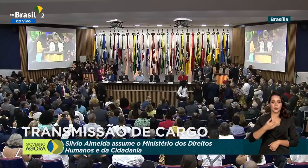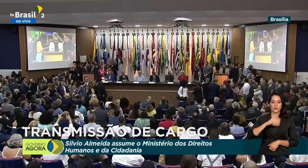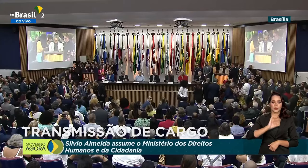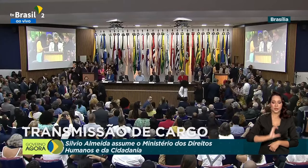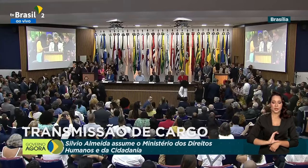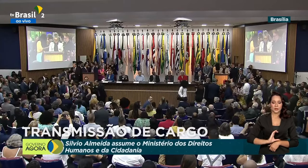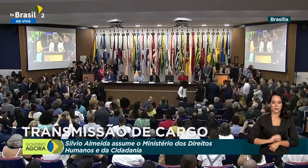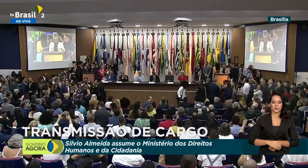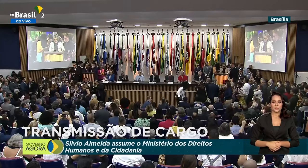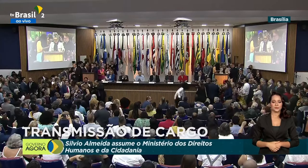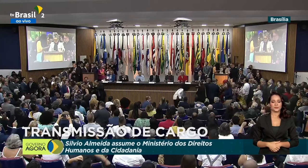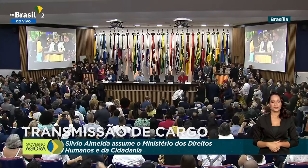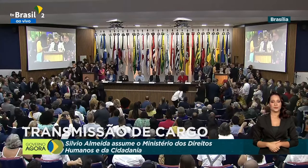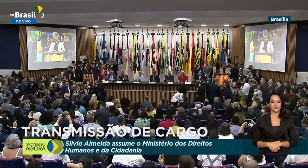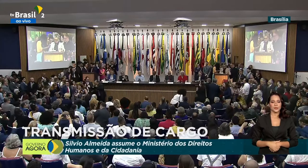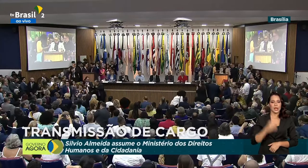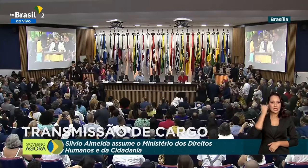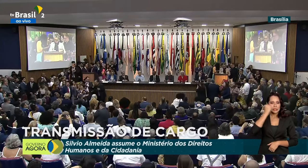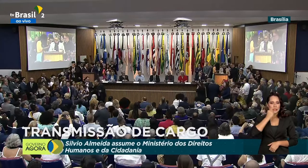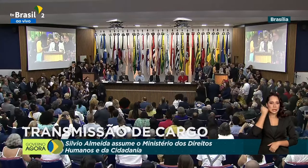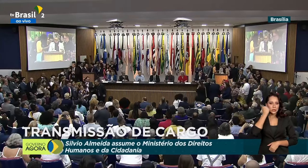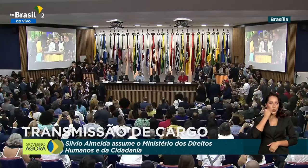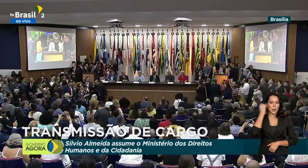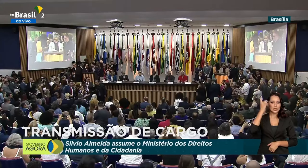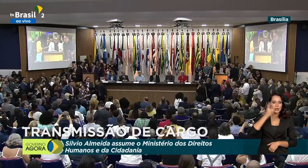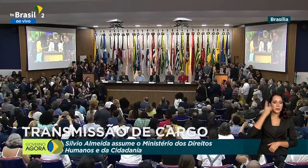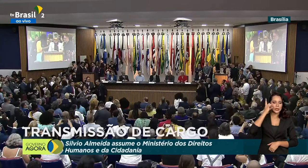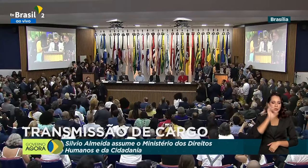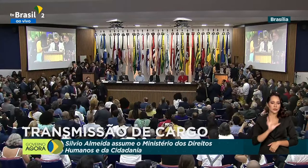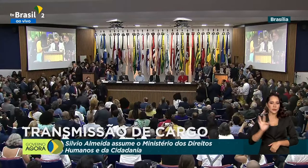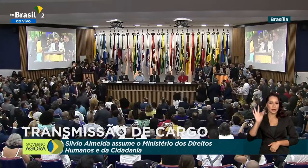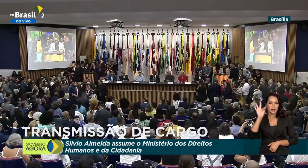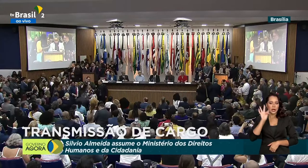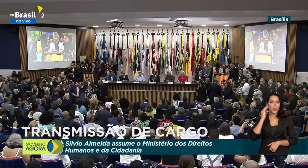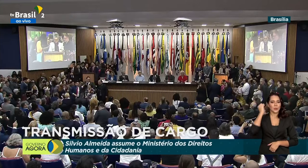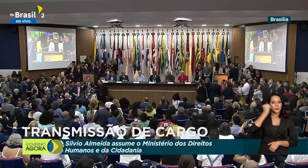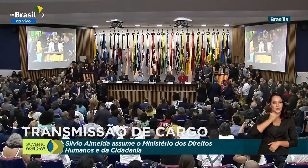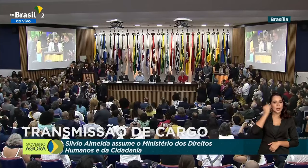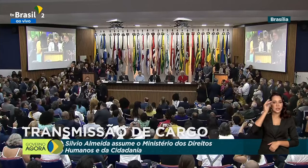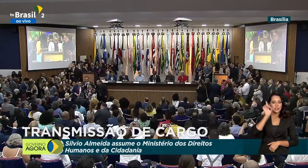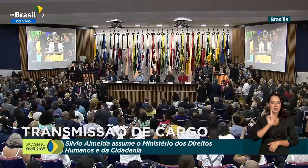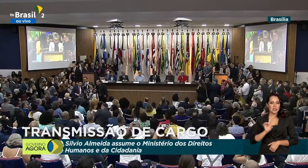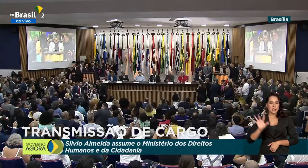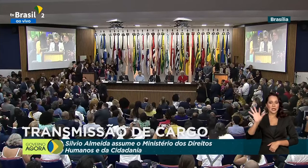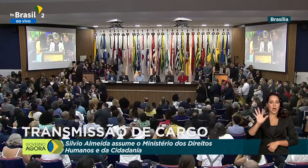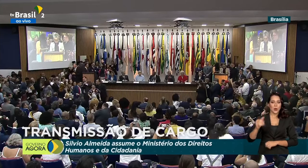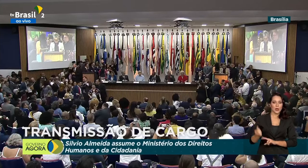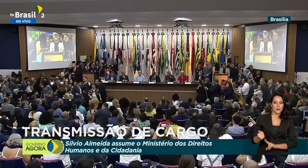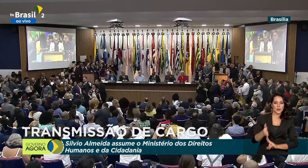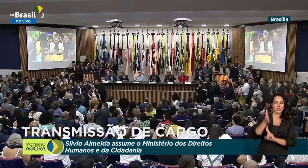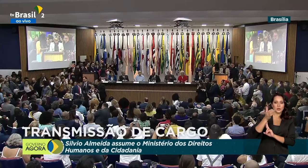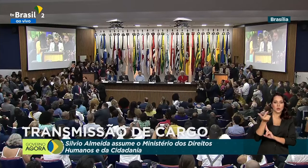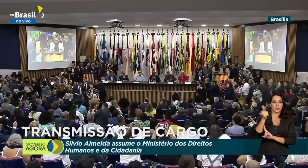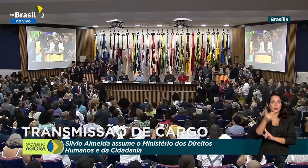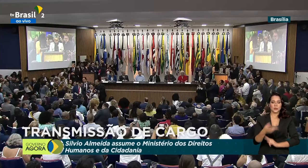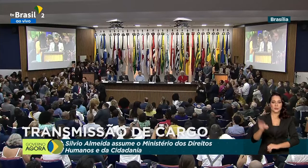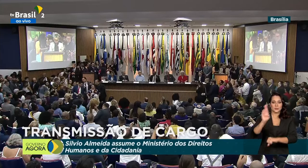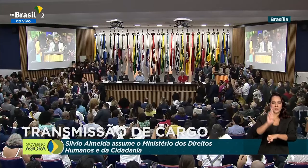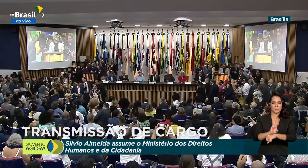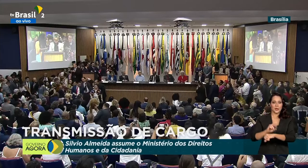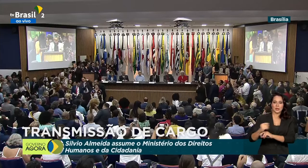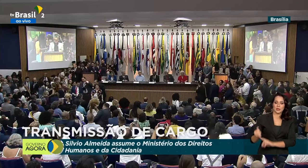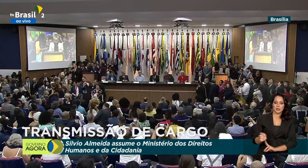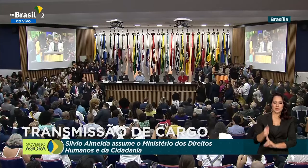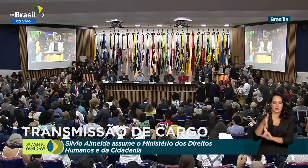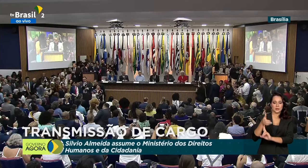cidadão senadores deputados federais deputados distritais embaixadores e demais representantes das